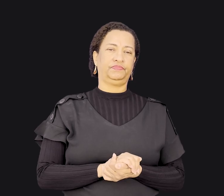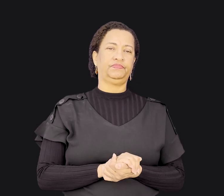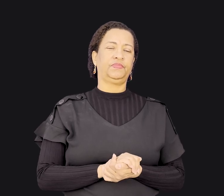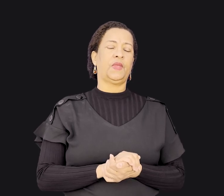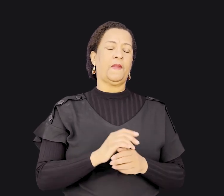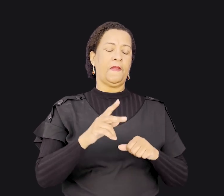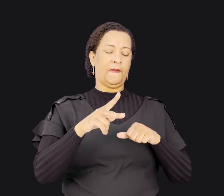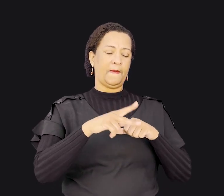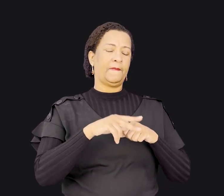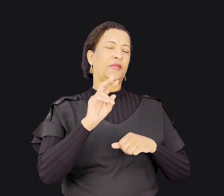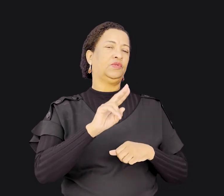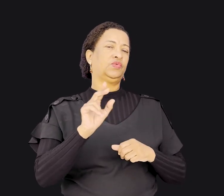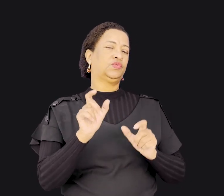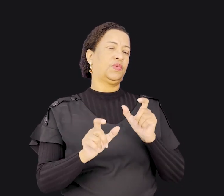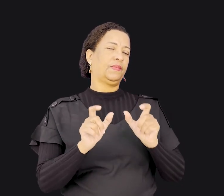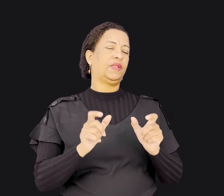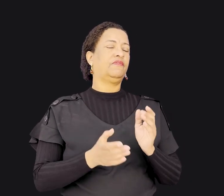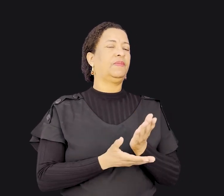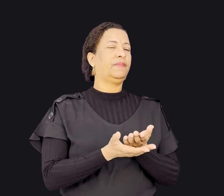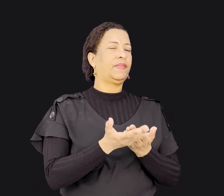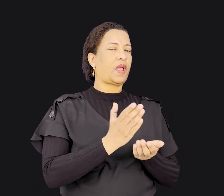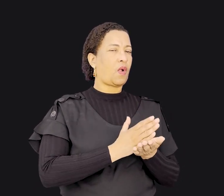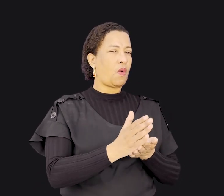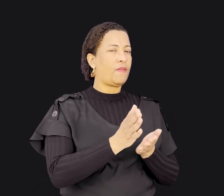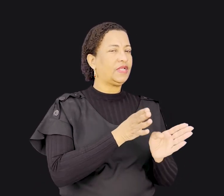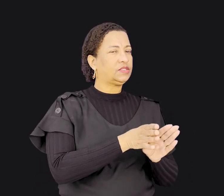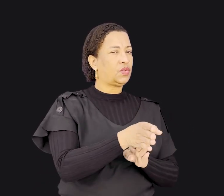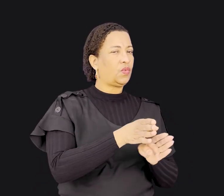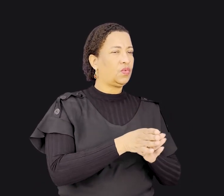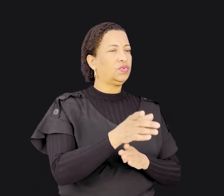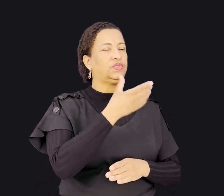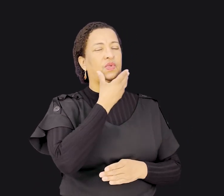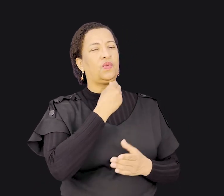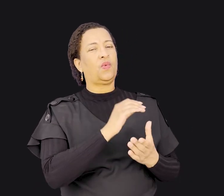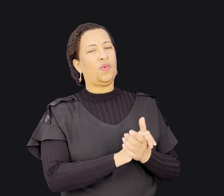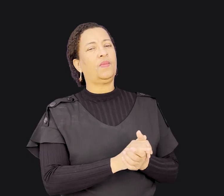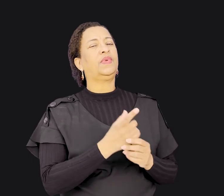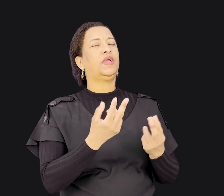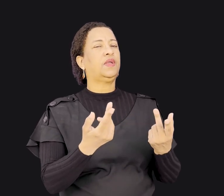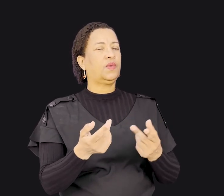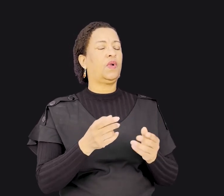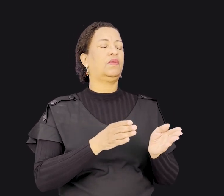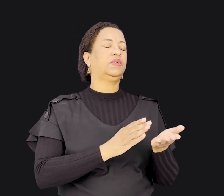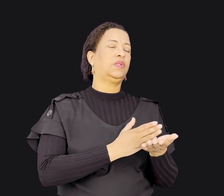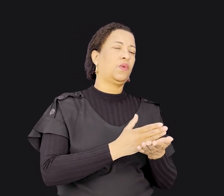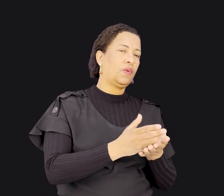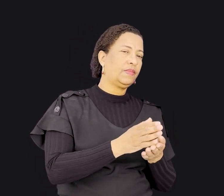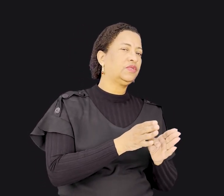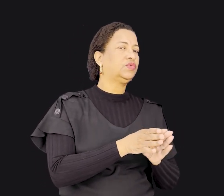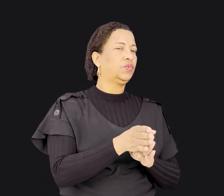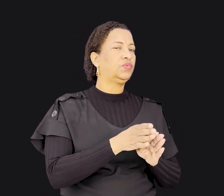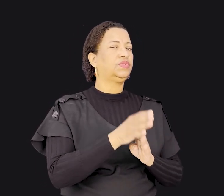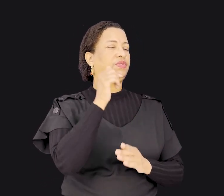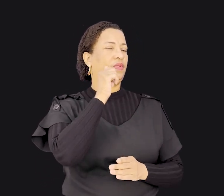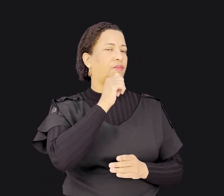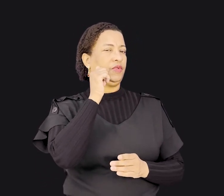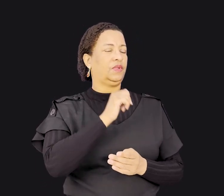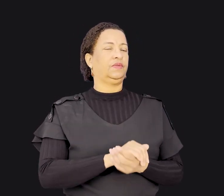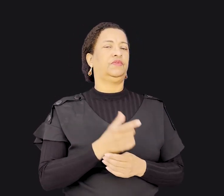Pedro usou para iniciar seu conselho aos homens é a mesma com que ele iniciou seu conselho para as mulheres. Vou repetir.